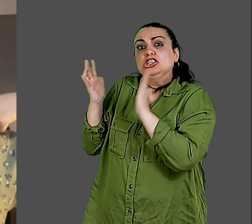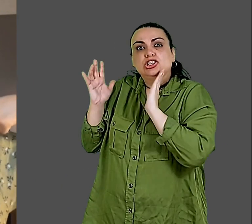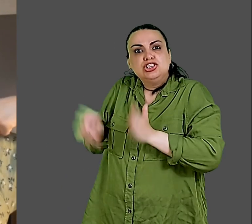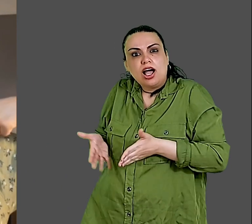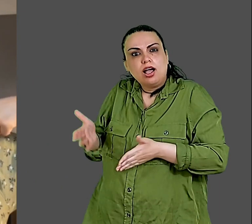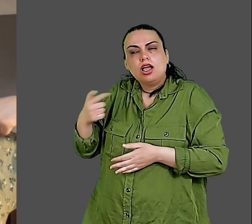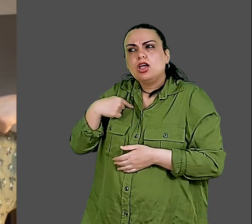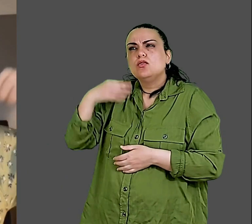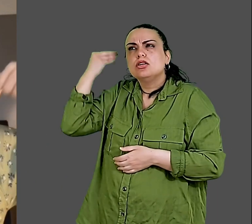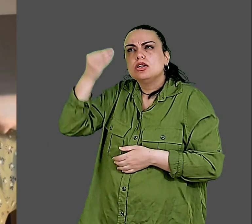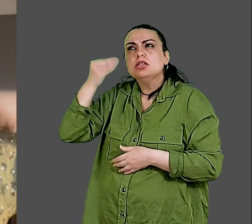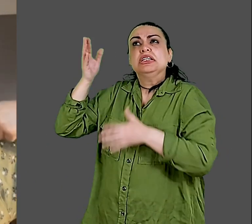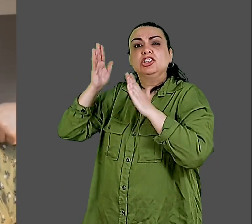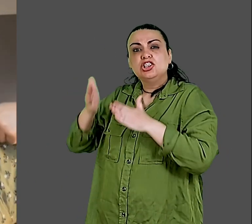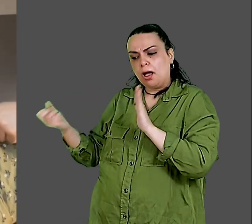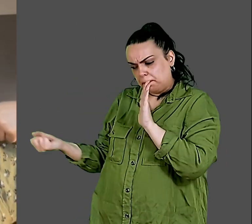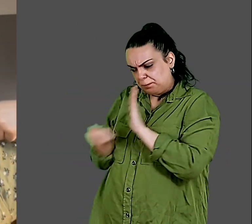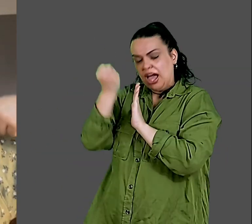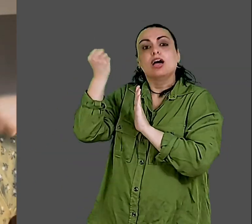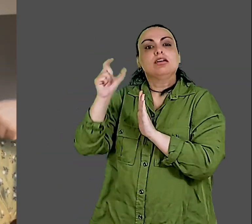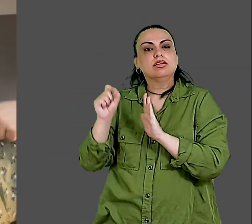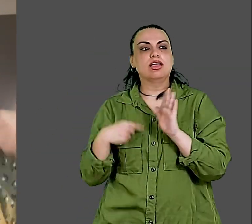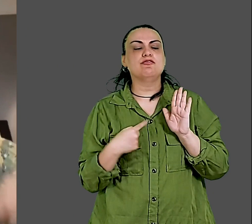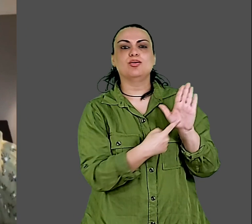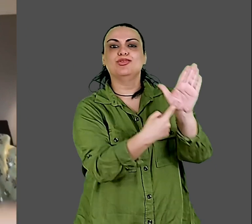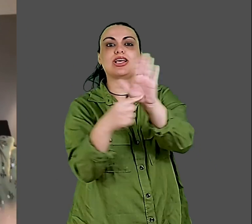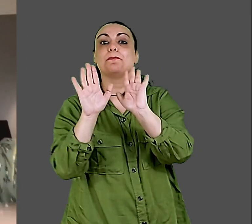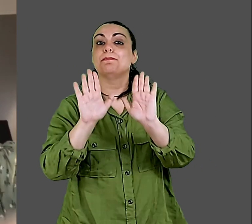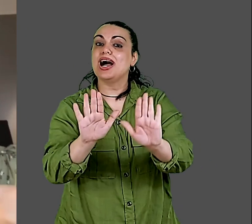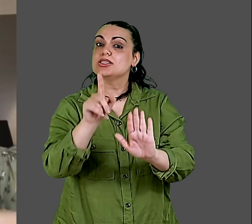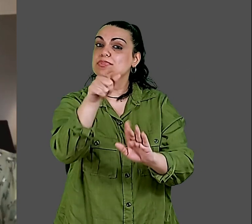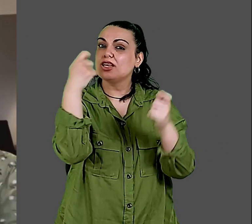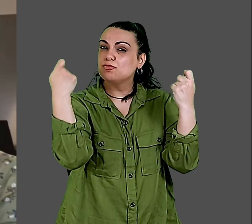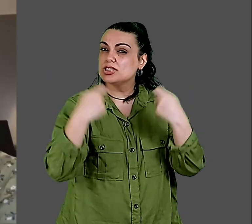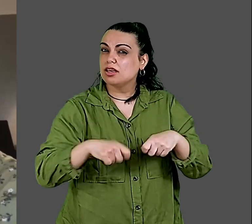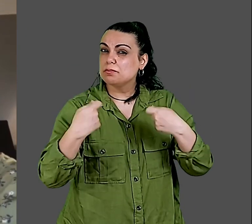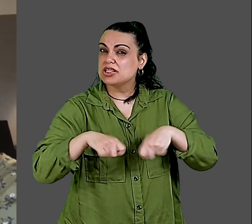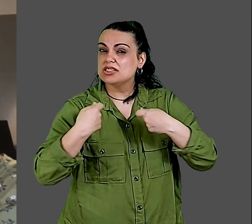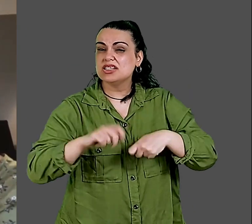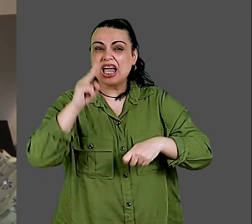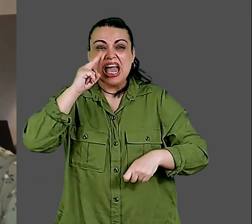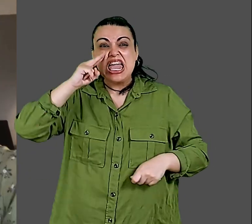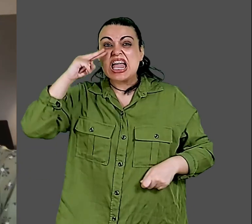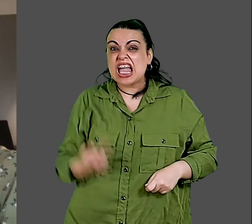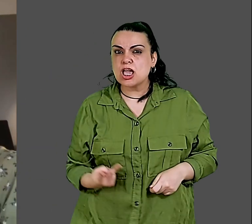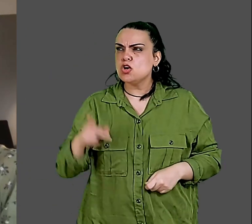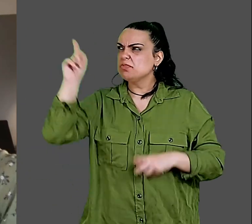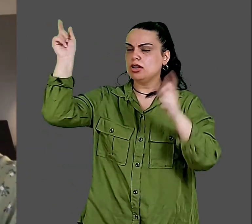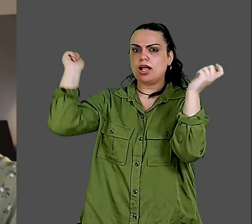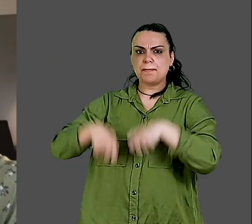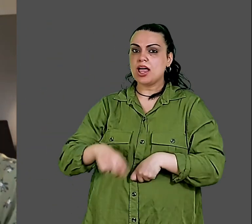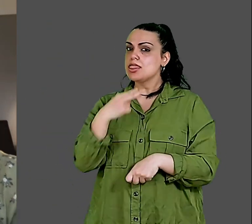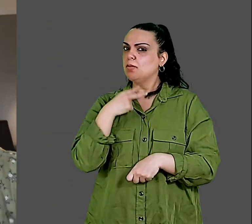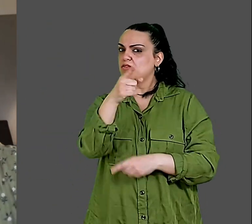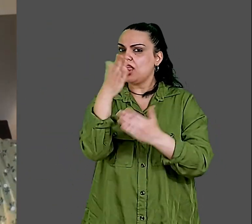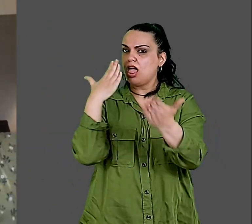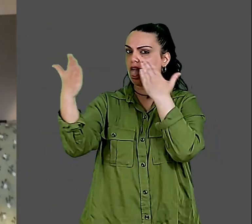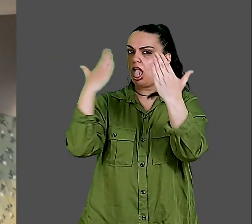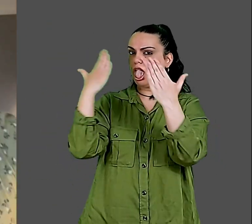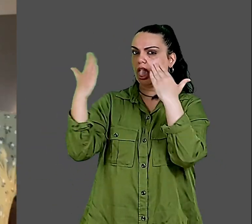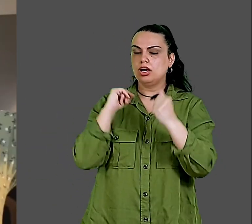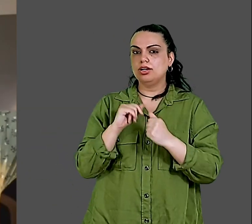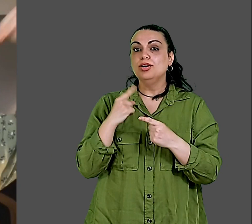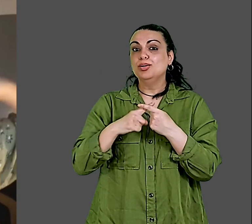sua vida. Para isso você tem que desenvolver a capacidade de reconhecimento do poder de Deus. Por quê? Porque Deus